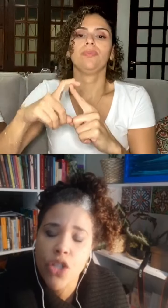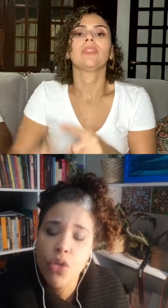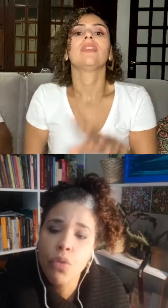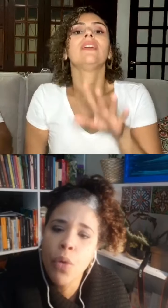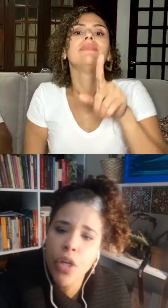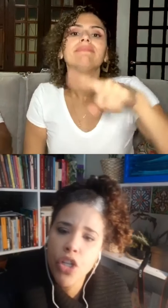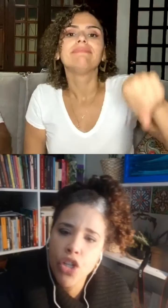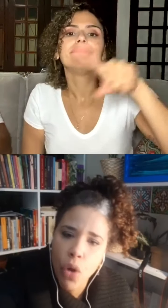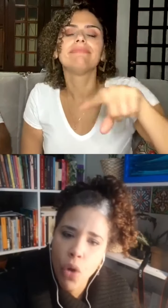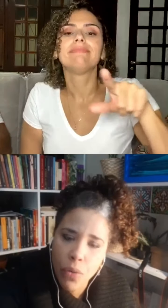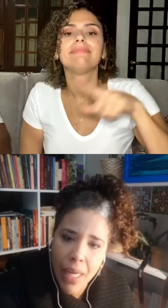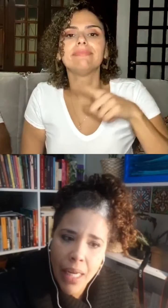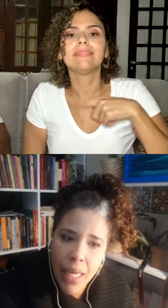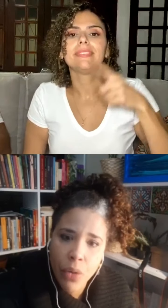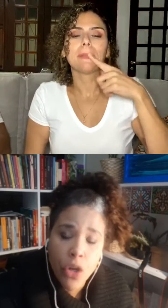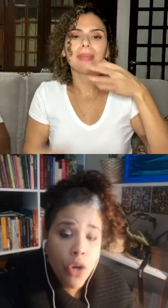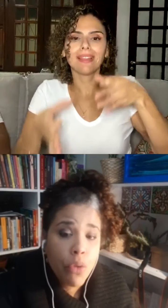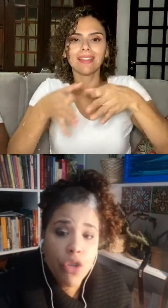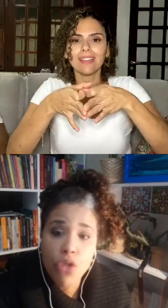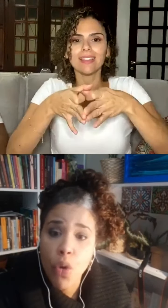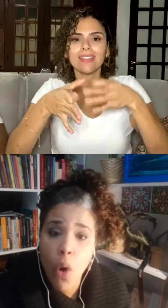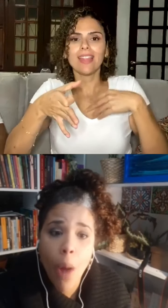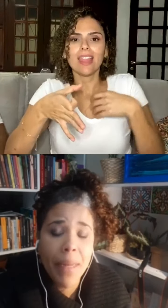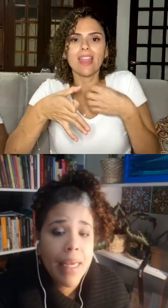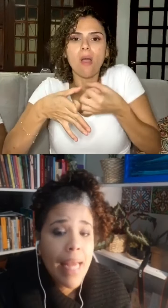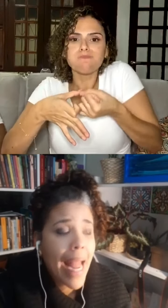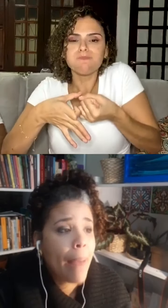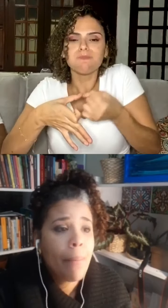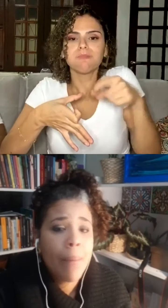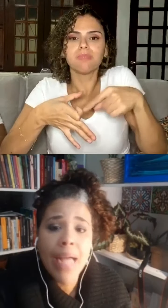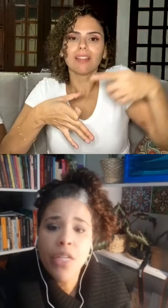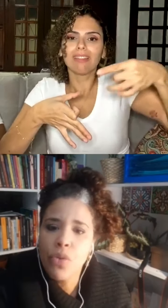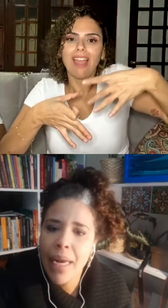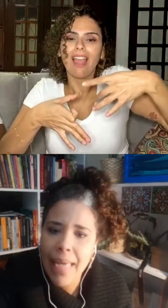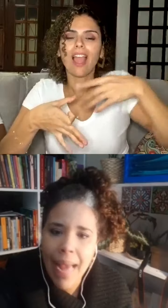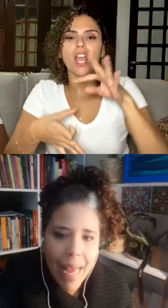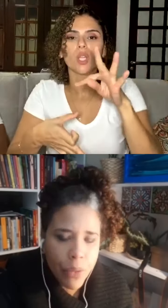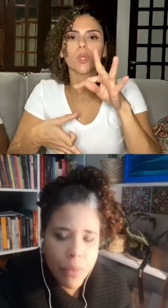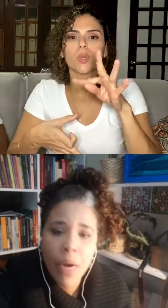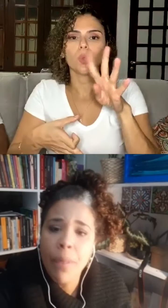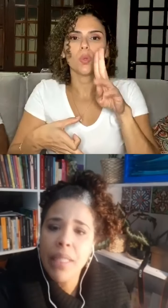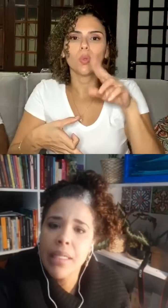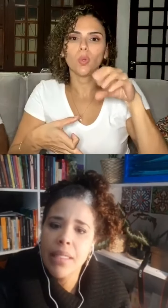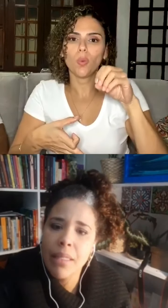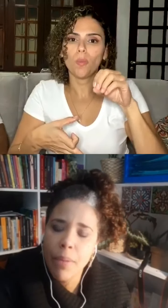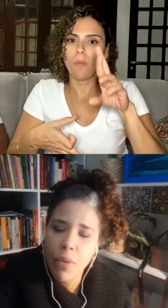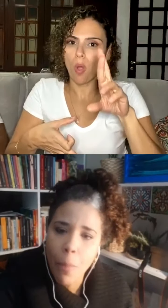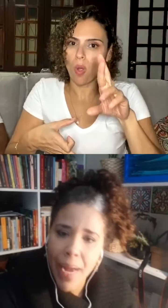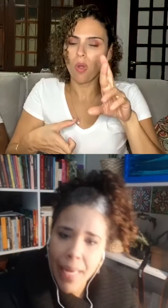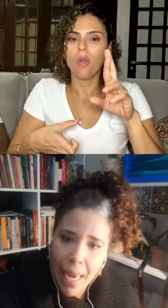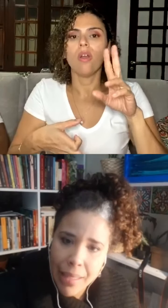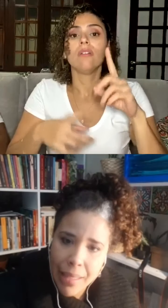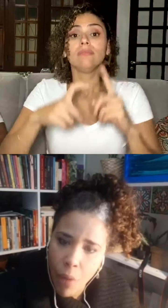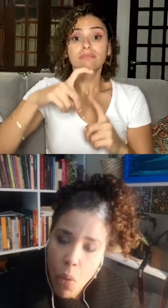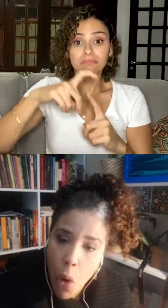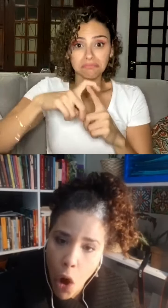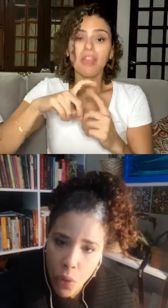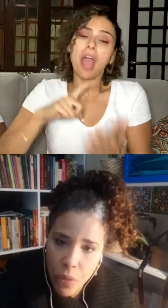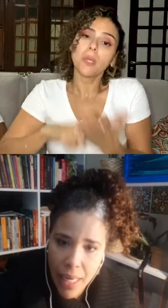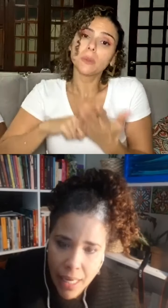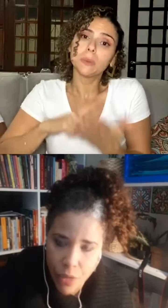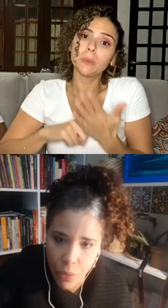de tumores de colo uterino, o DIU de cobre é mais um aliado. Não precisa se preocupar em relação ao